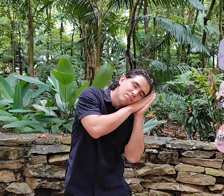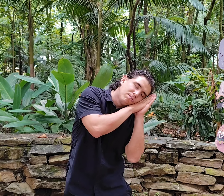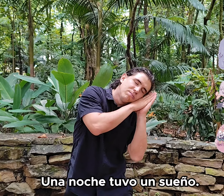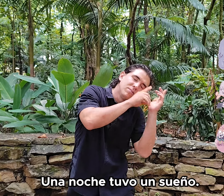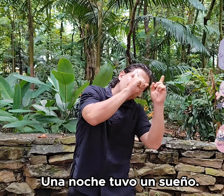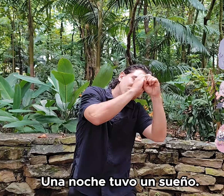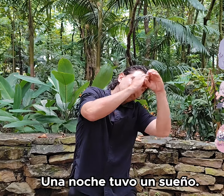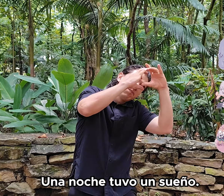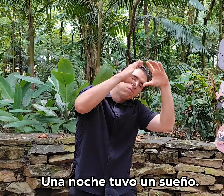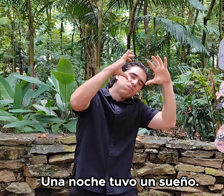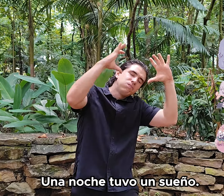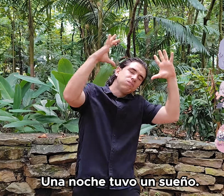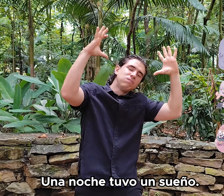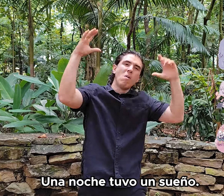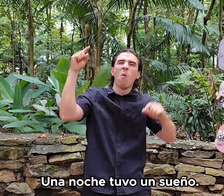Una noche tuvo un sueño.